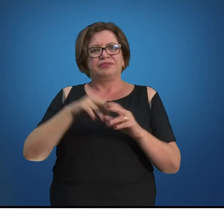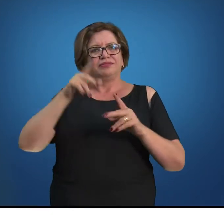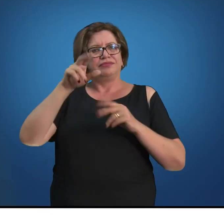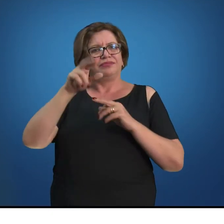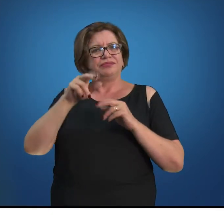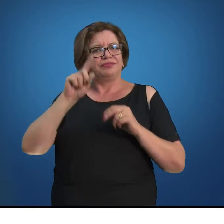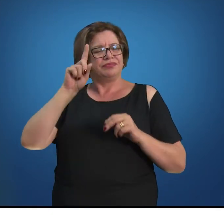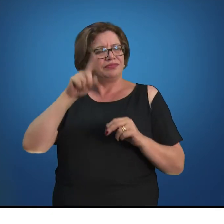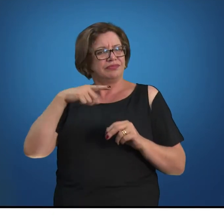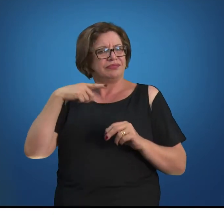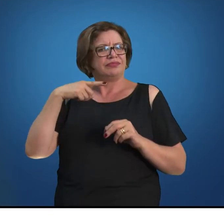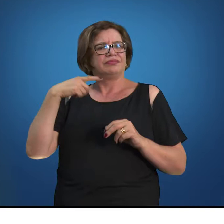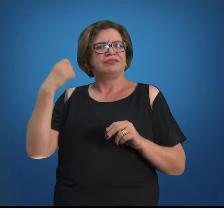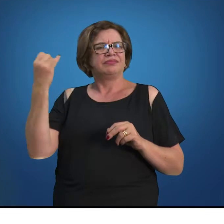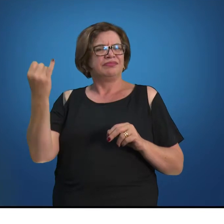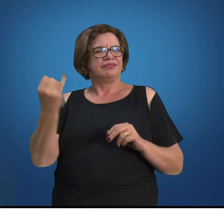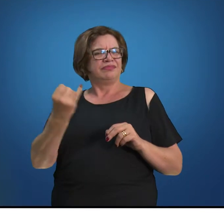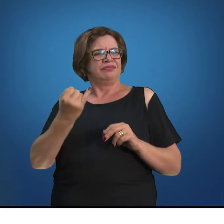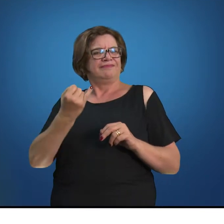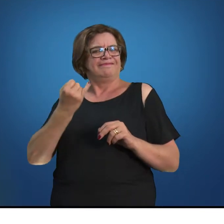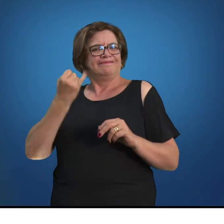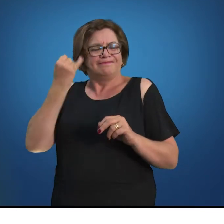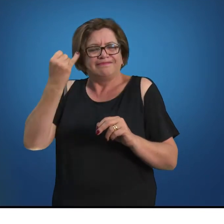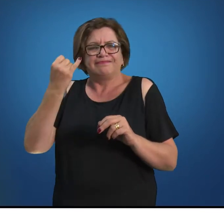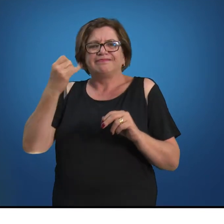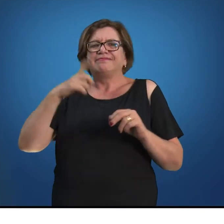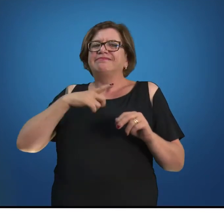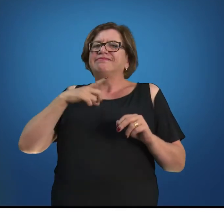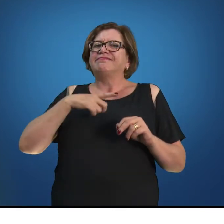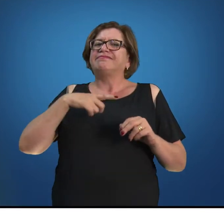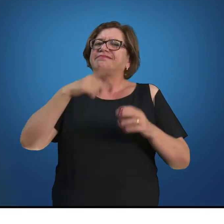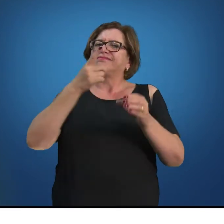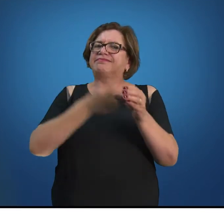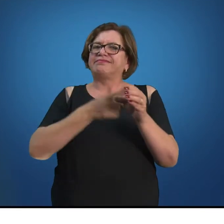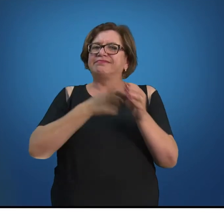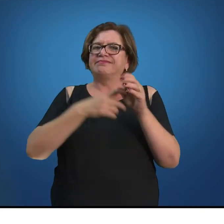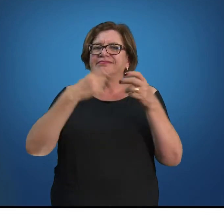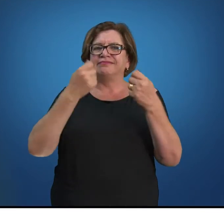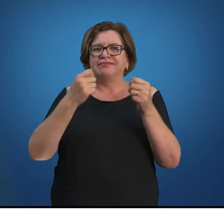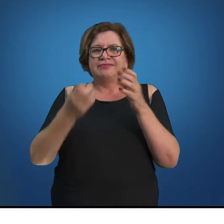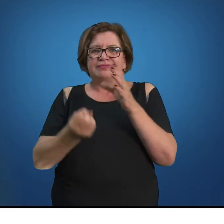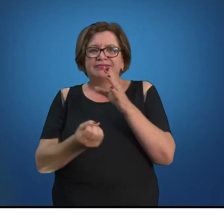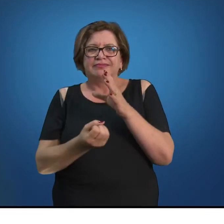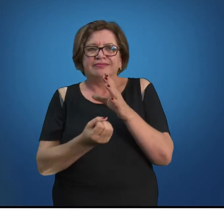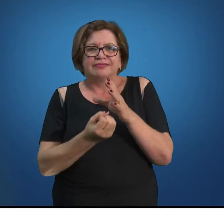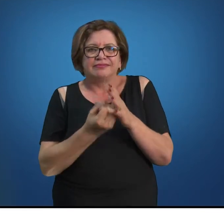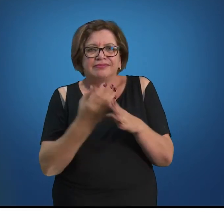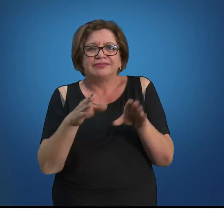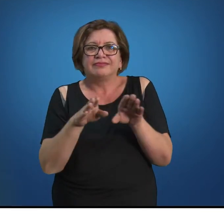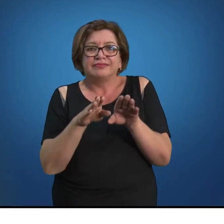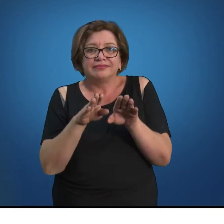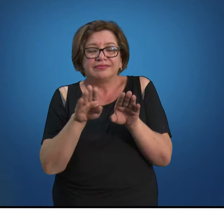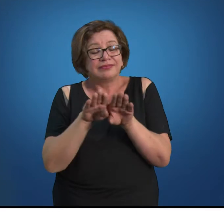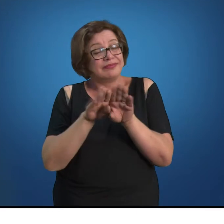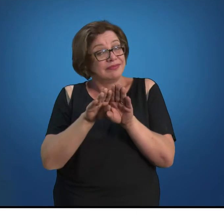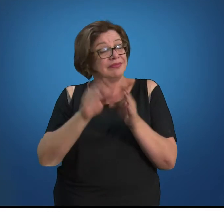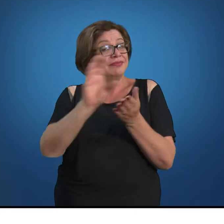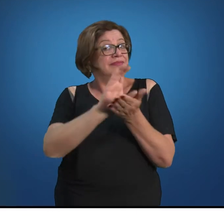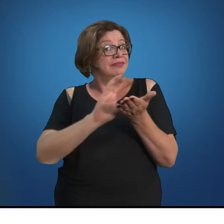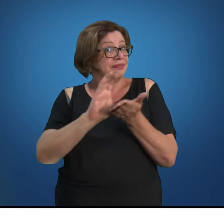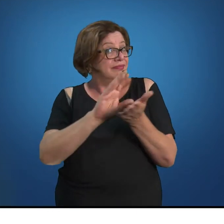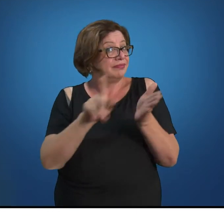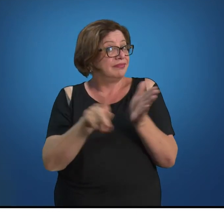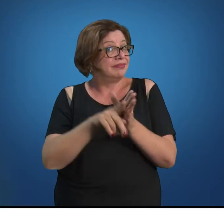algo muito importante, é que trata que os municípios deverão criar e instalar os conselhos